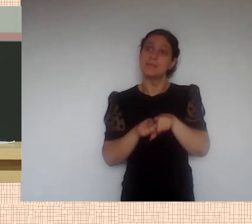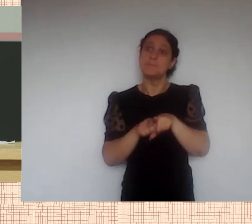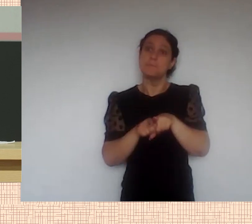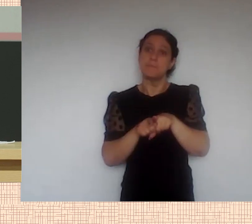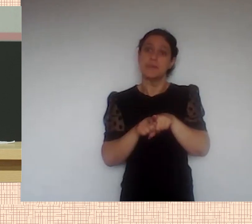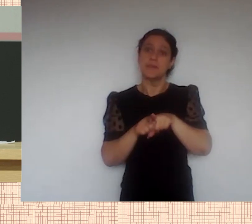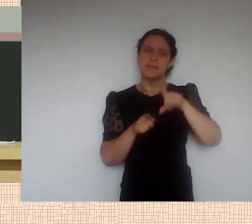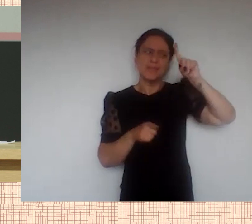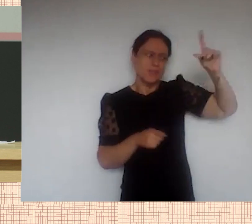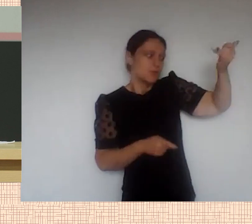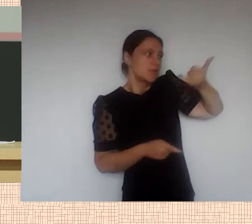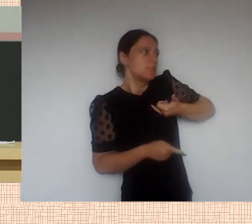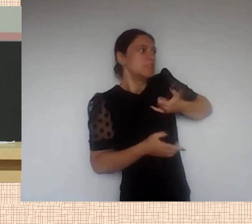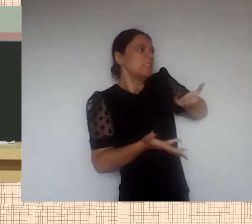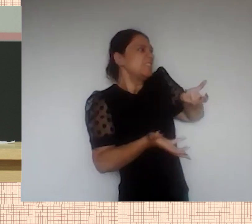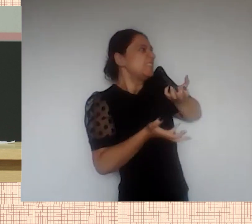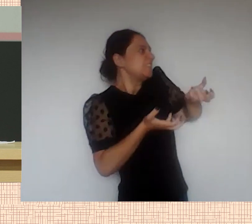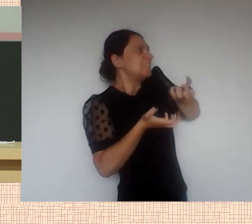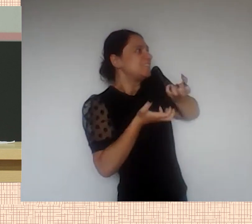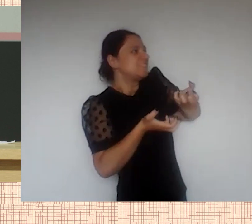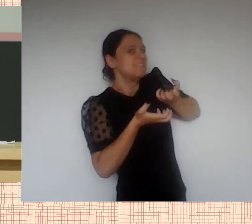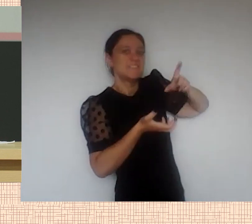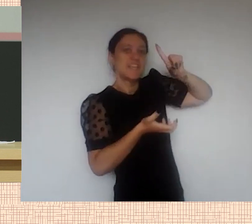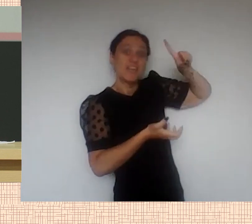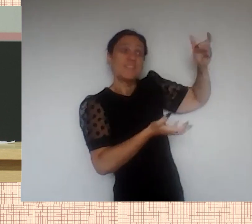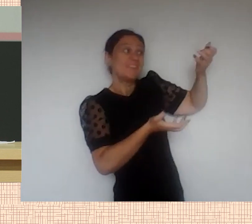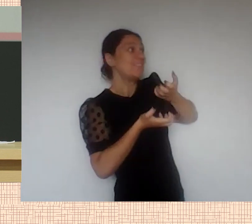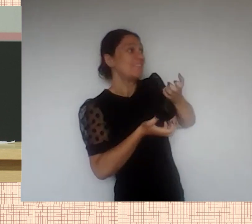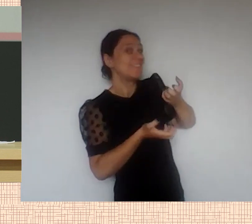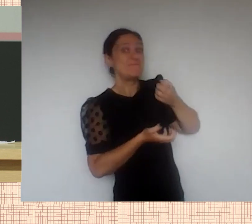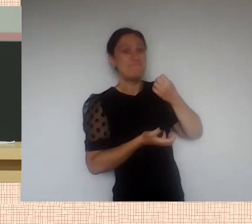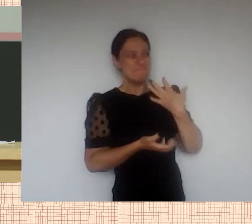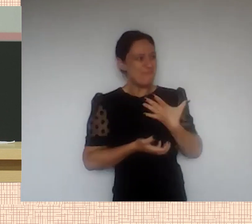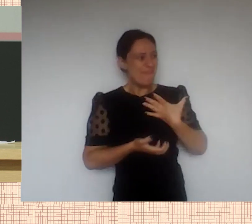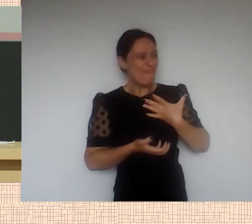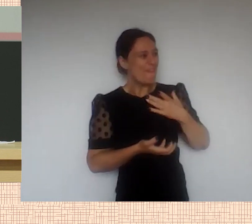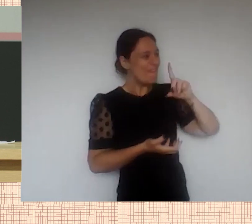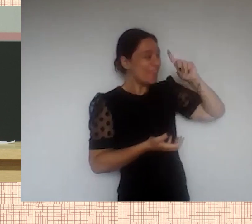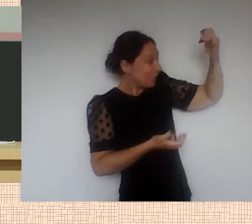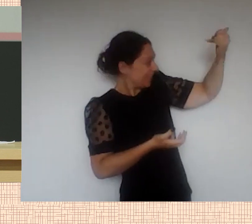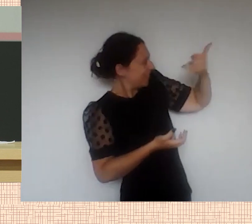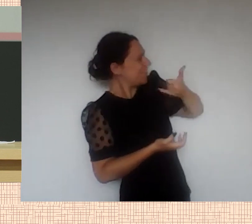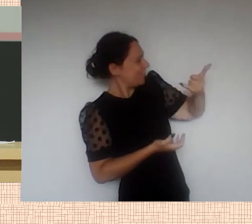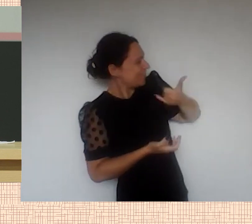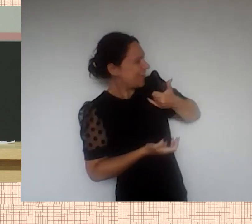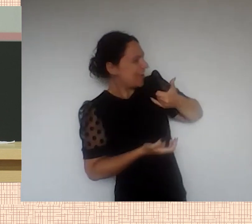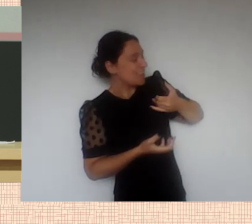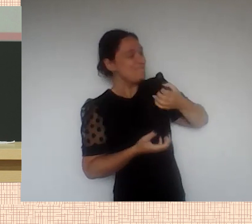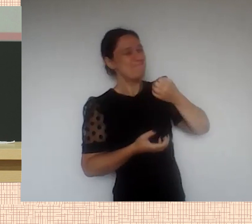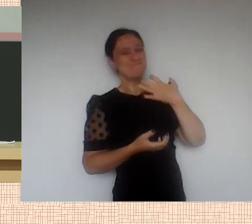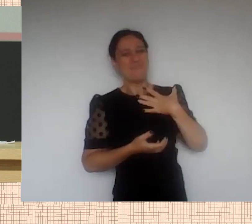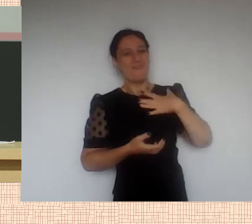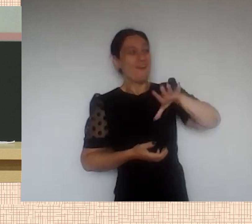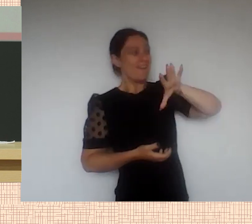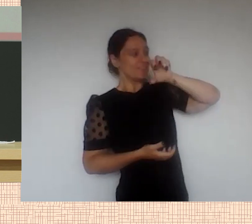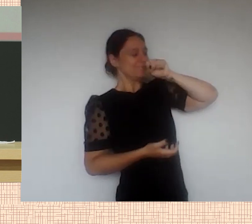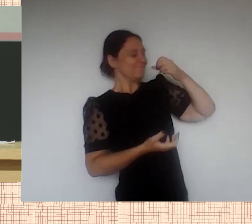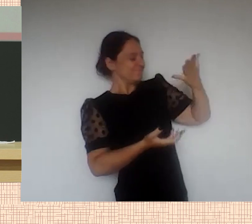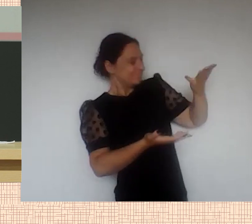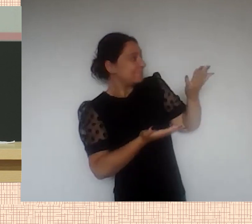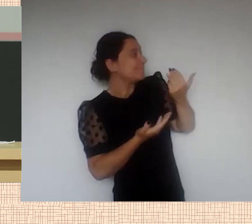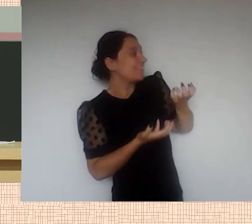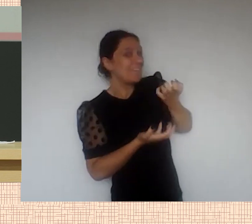ávido pela palavra. Oba, lá vem nutriente. Oba, lá